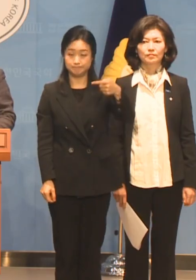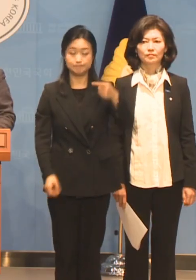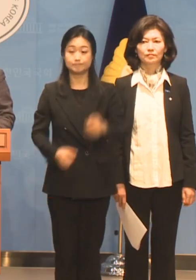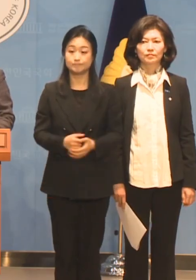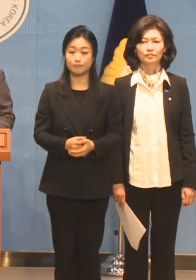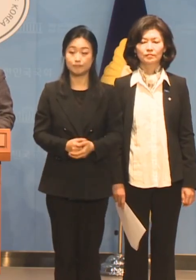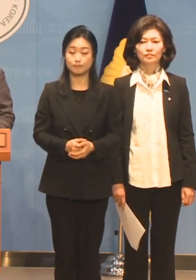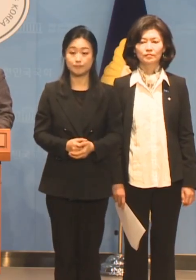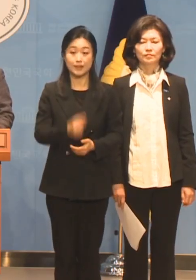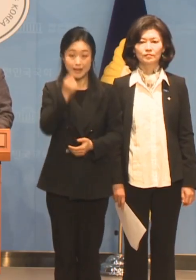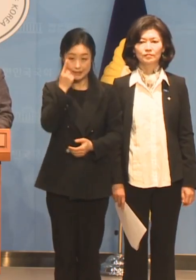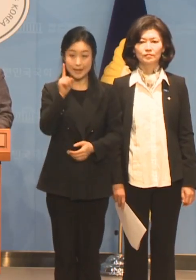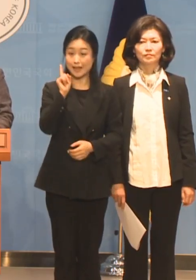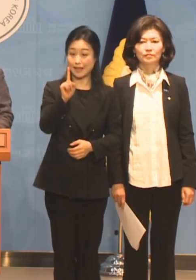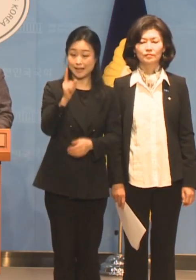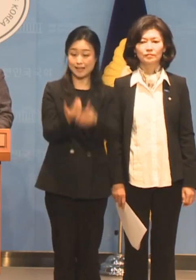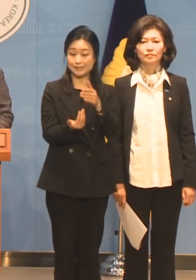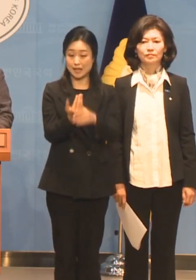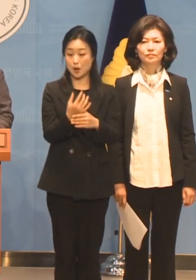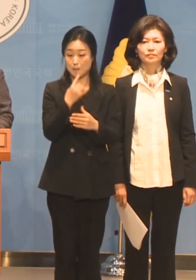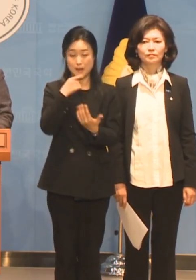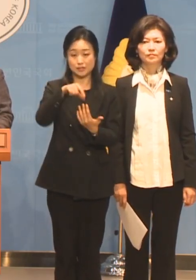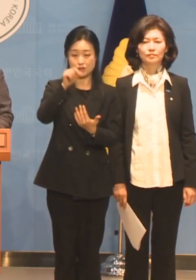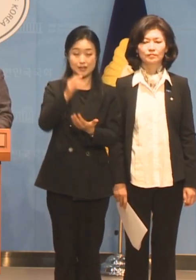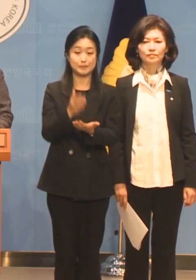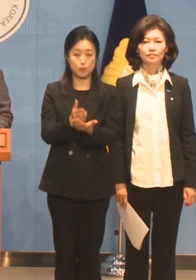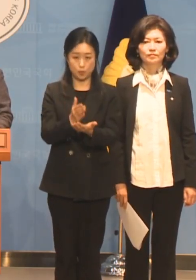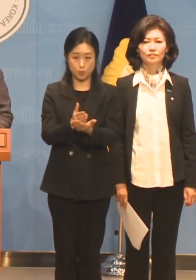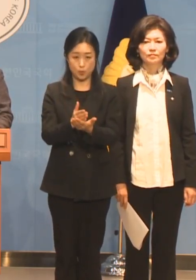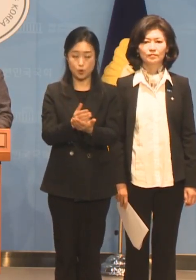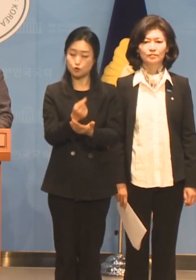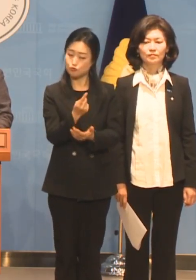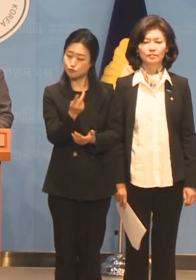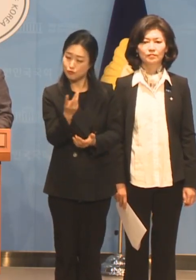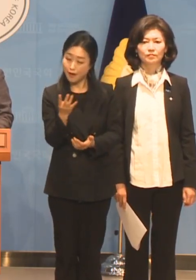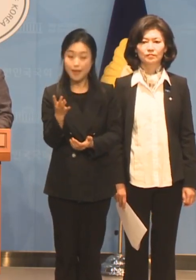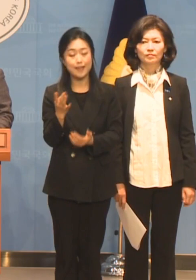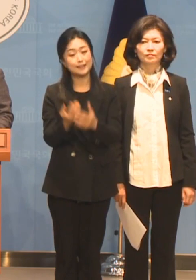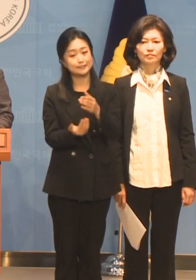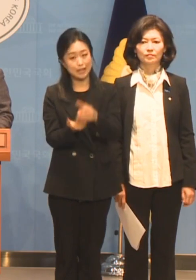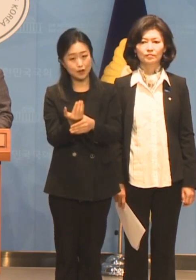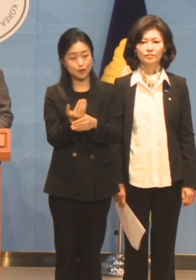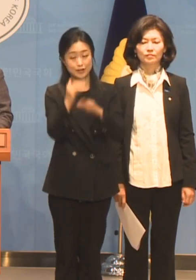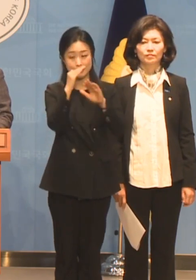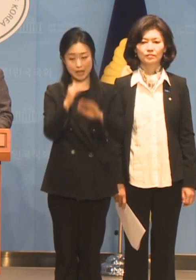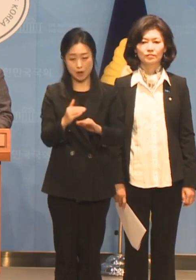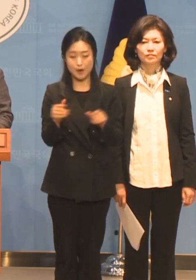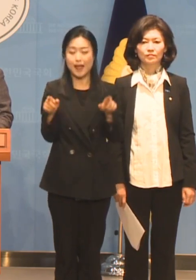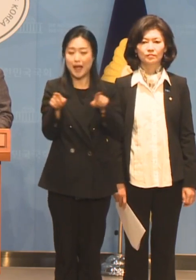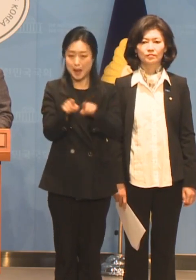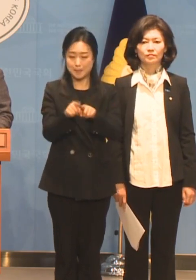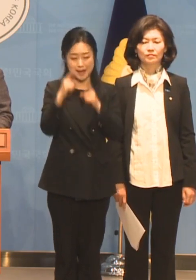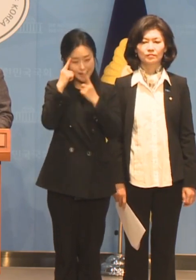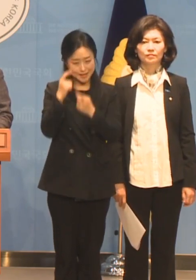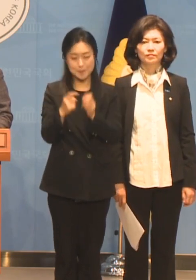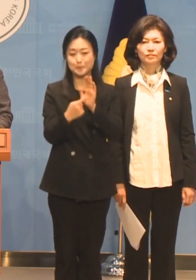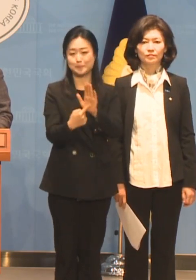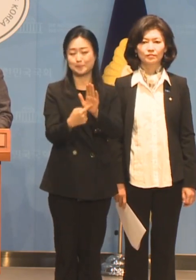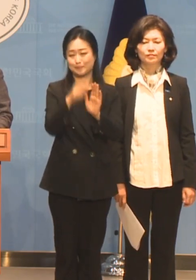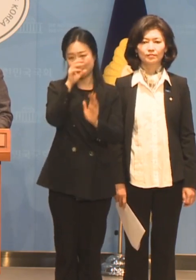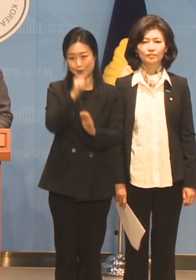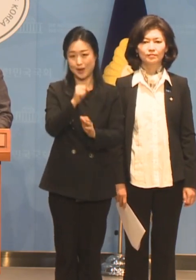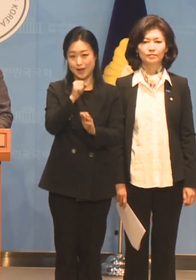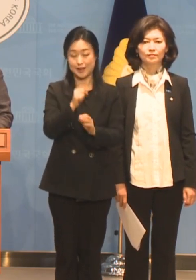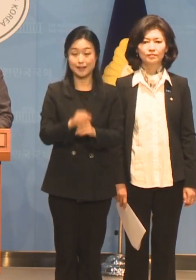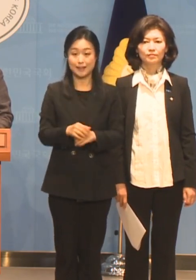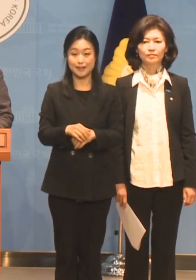매월 하나의 사건만 선정하기보다는 두세 개의 사건을 함께 기념함으로써